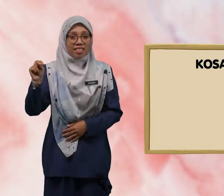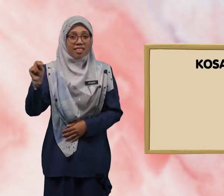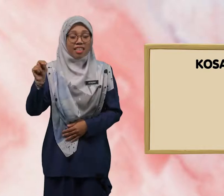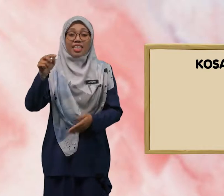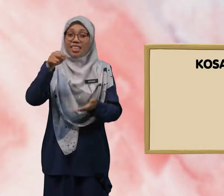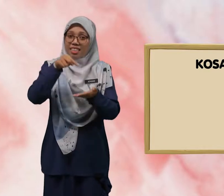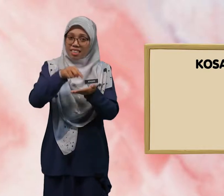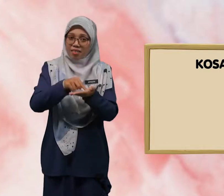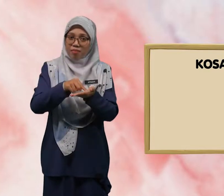ini